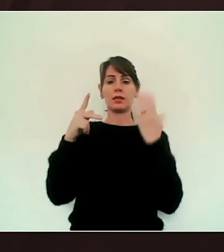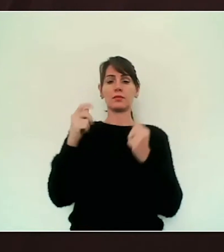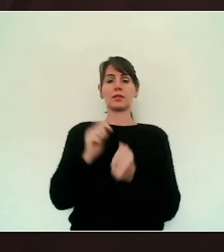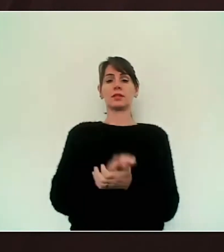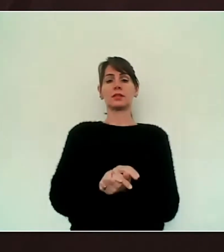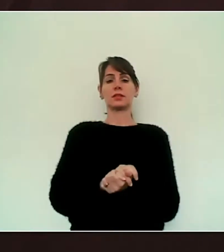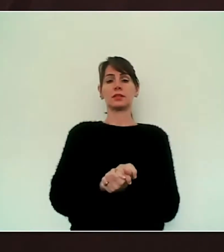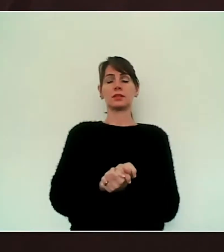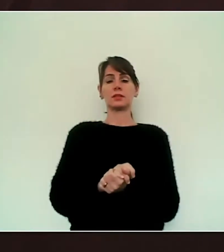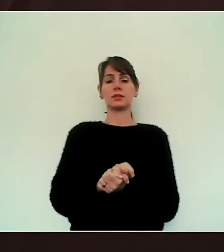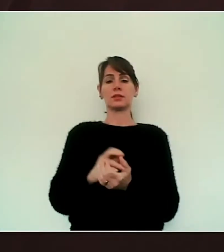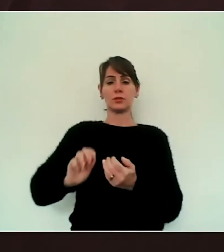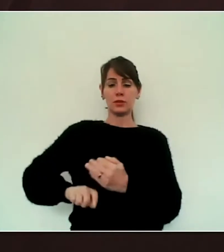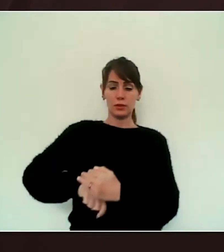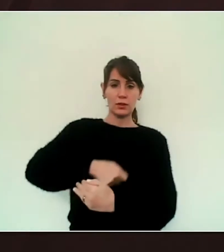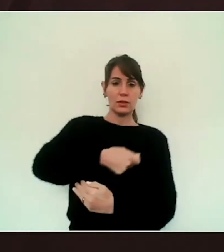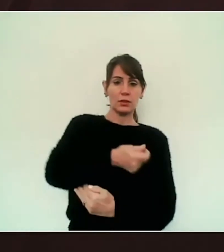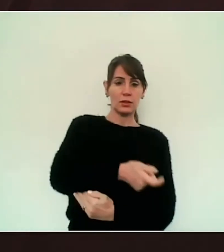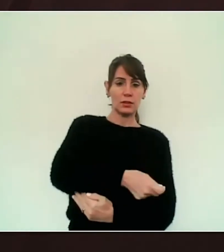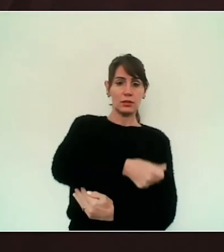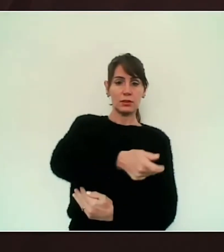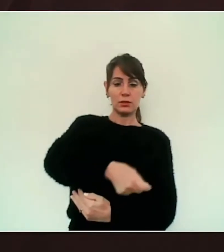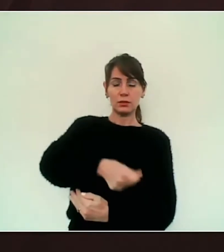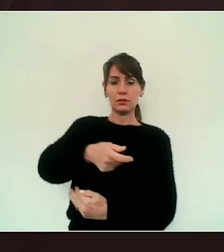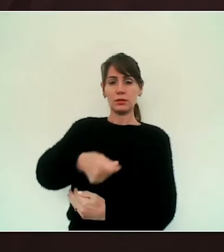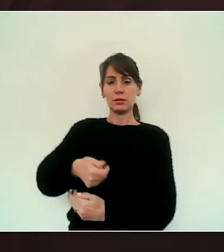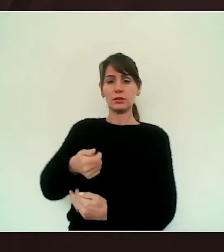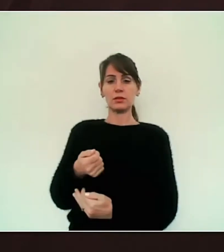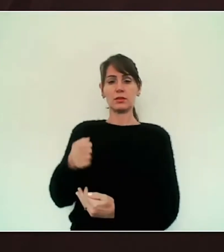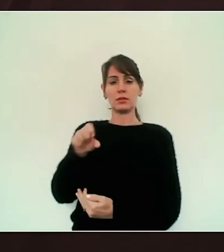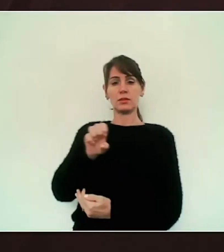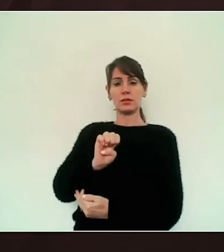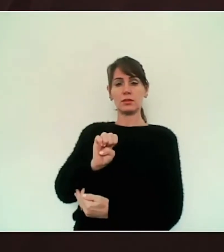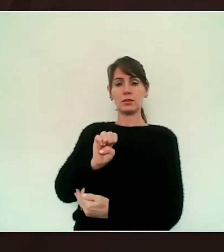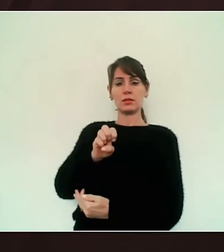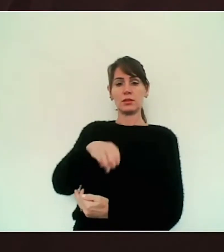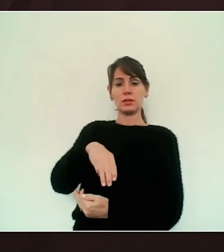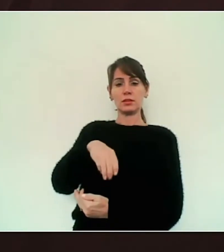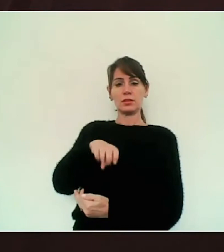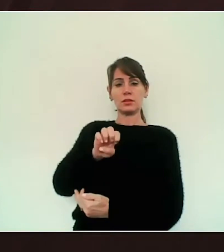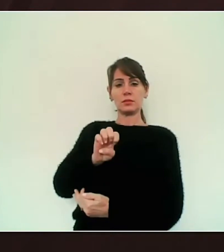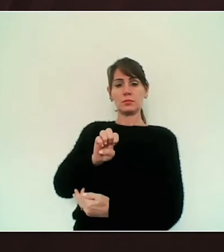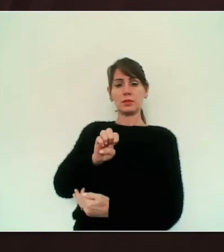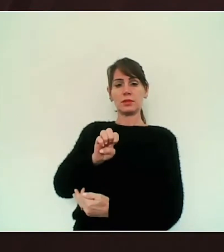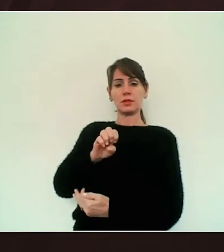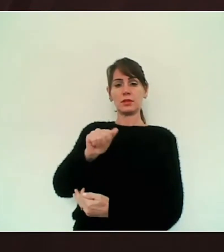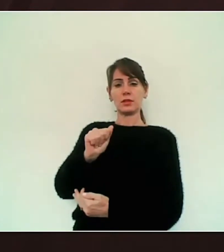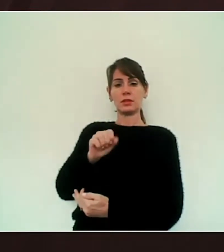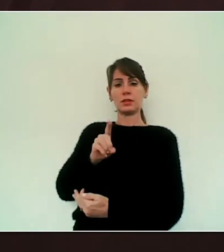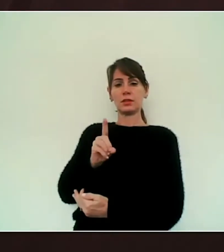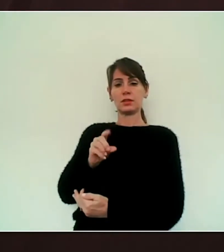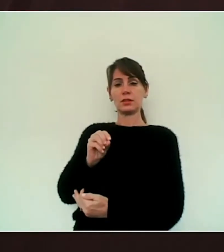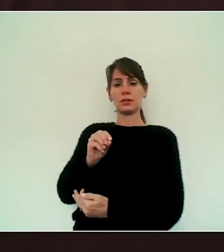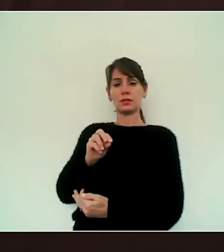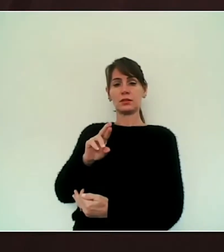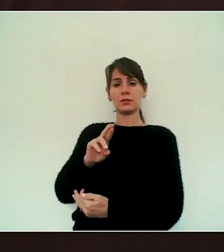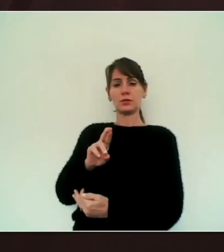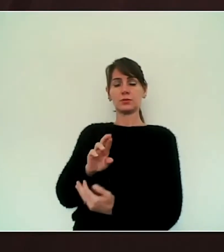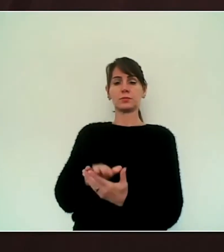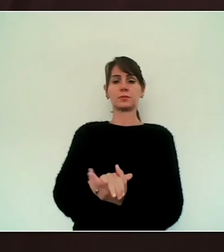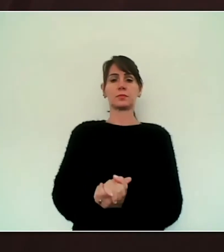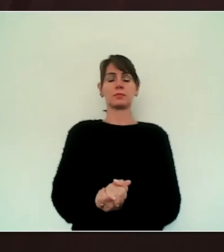mais é do que um lugar onde Deus tem liberdade para começar a